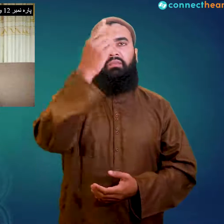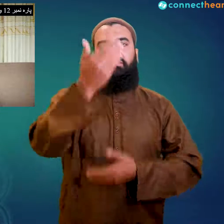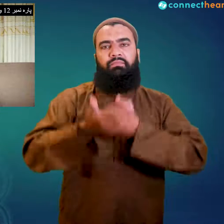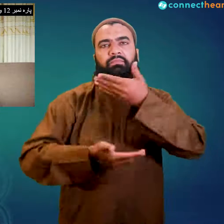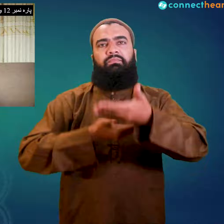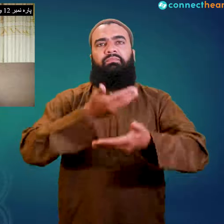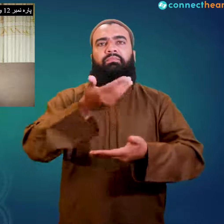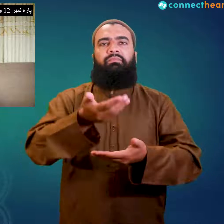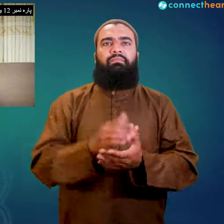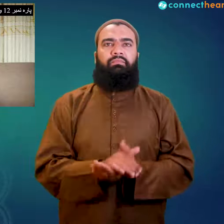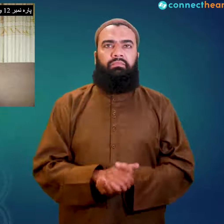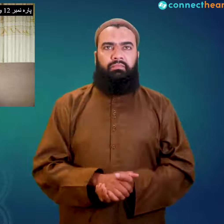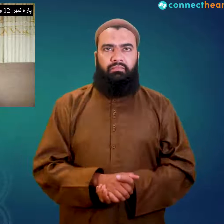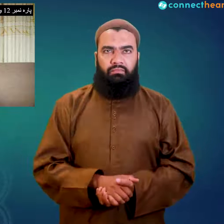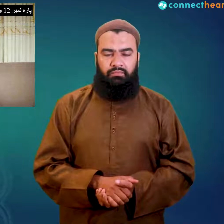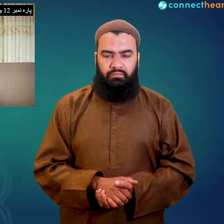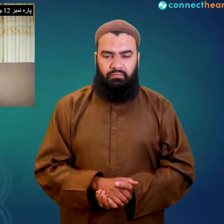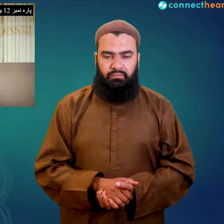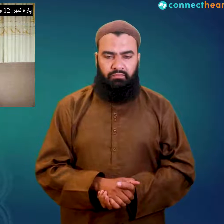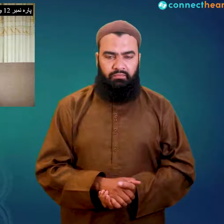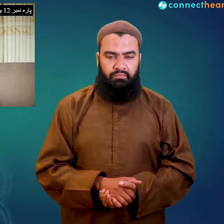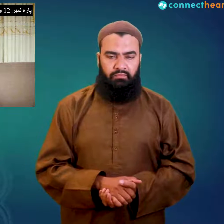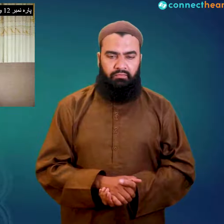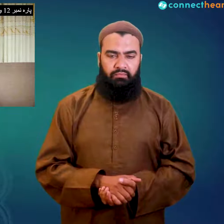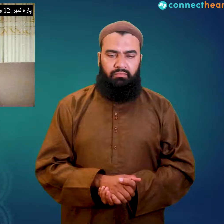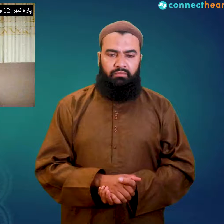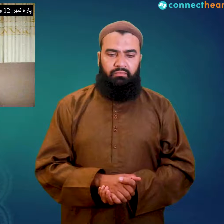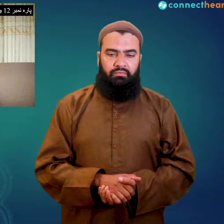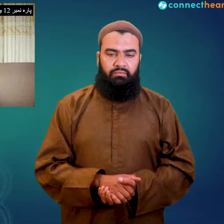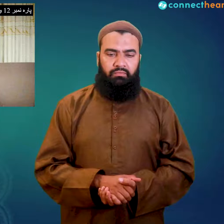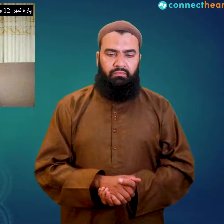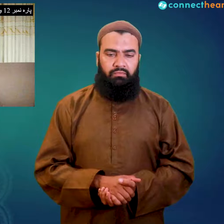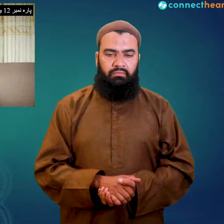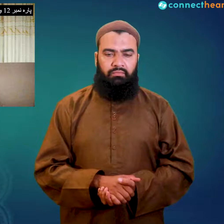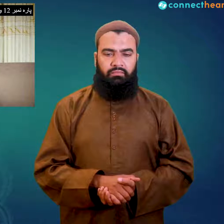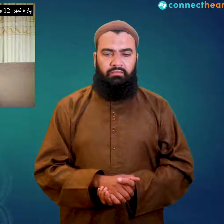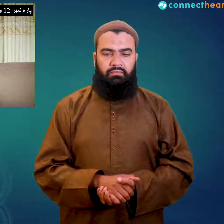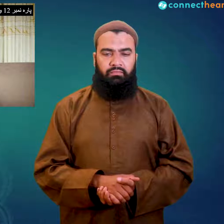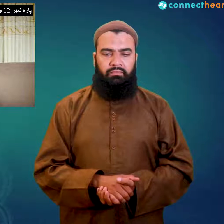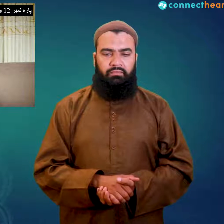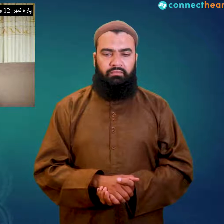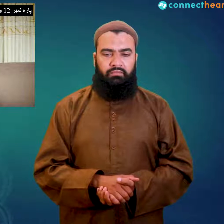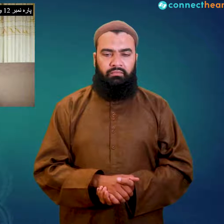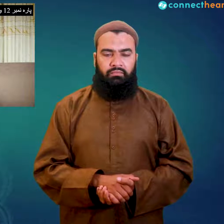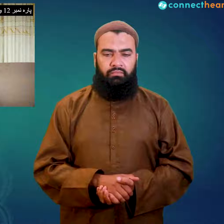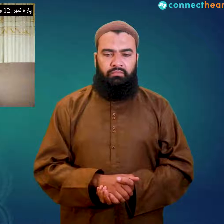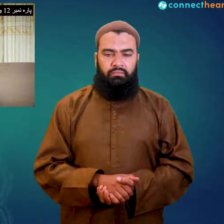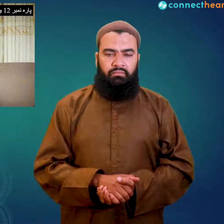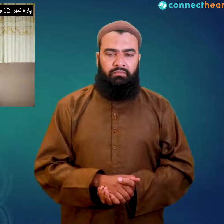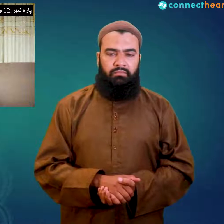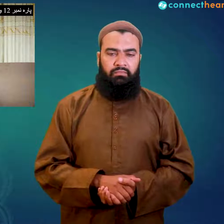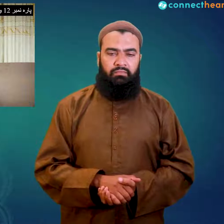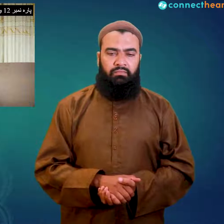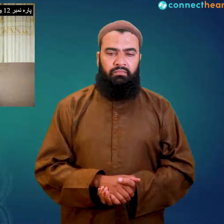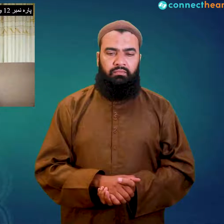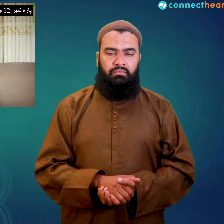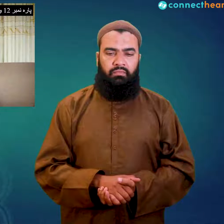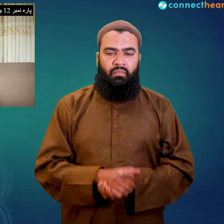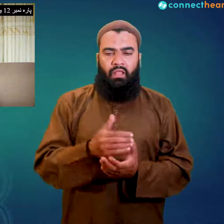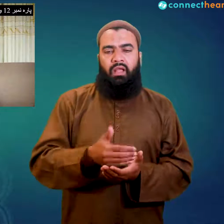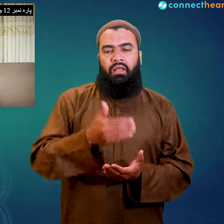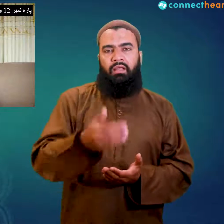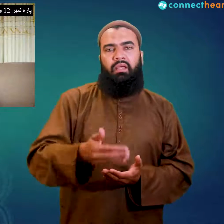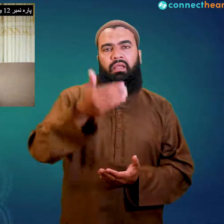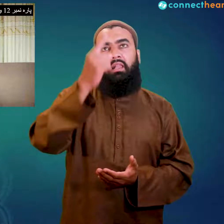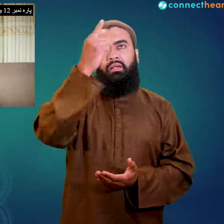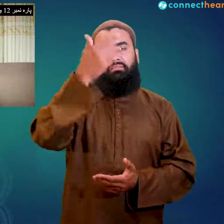فُؤَادَكَ۔ یہ سارے کے سارے واقعات جو پچھلی آیات کے اندر گزرے ہیں، اللہ رب العزت آپ صلی اللہ علیہ